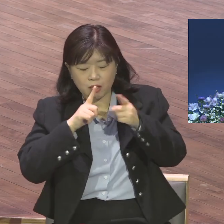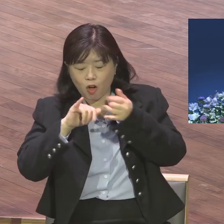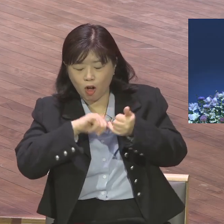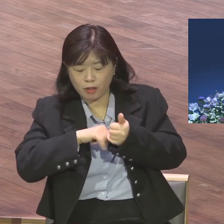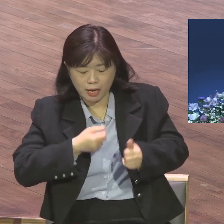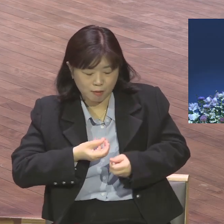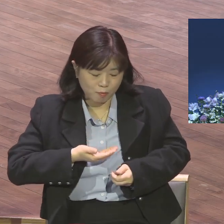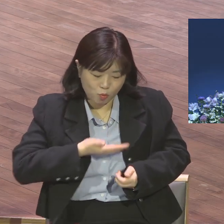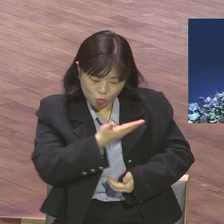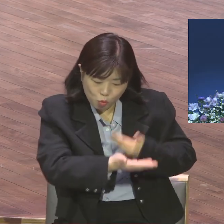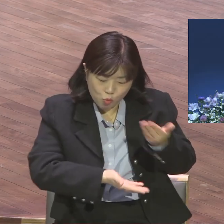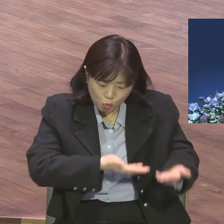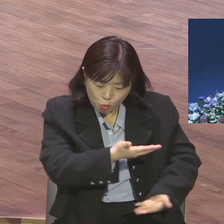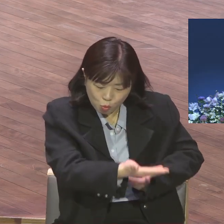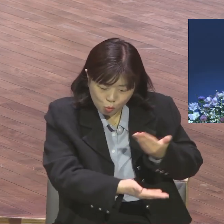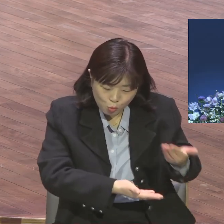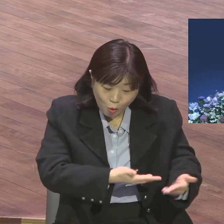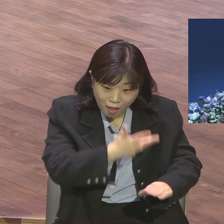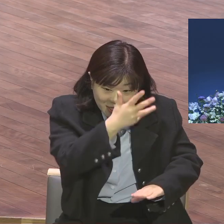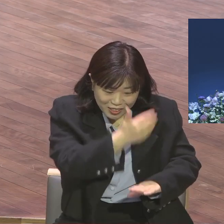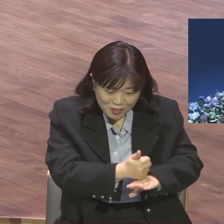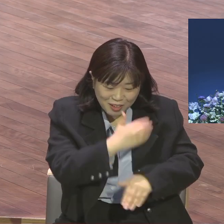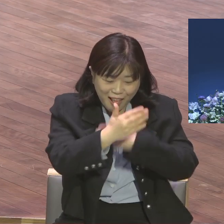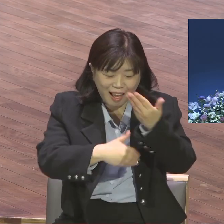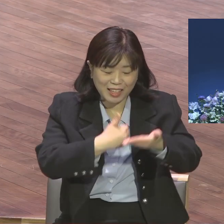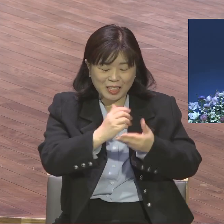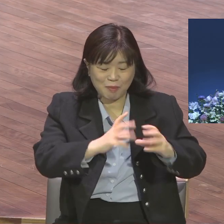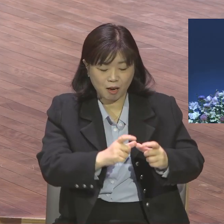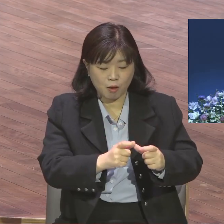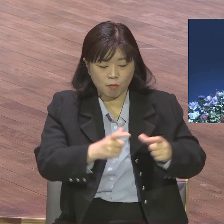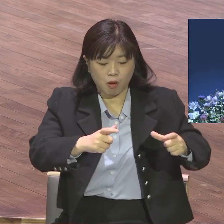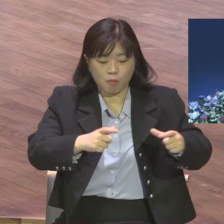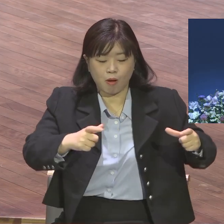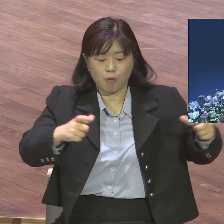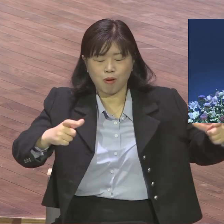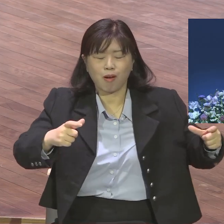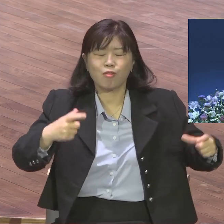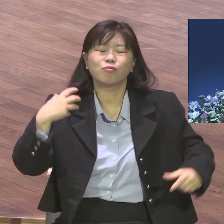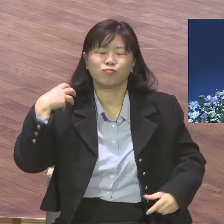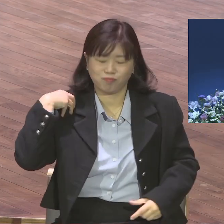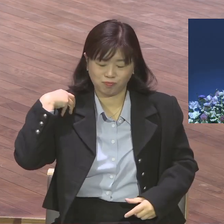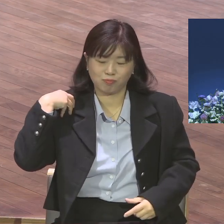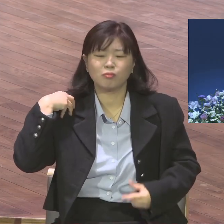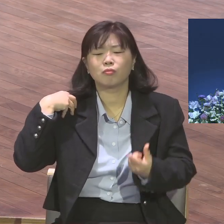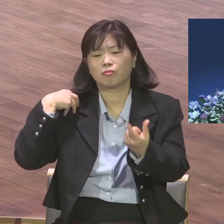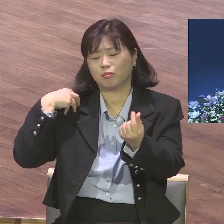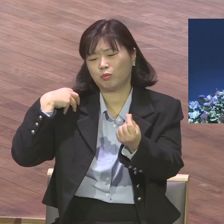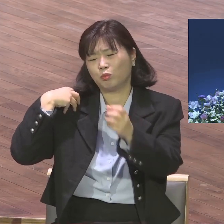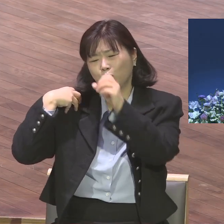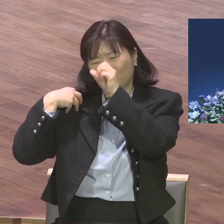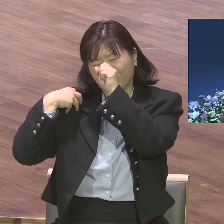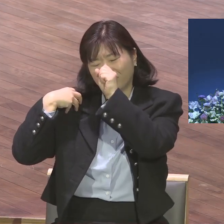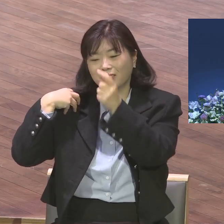그들이 하나님의 나라를 확장하는 데 쓰임받는 그런